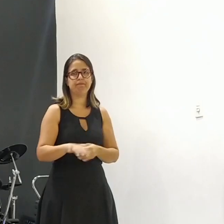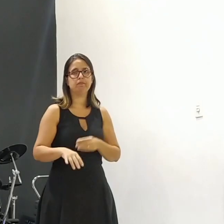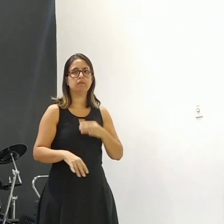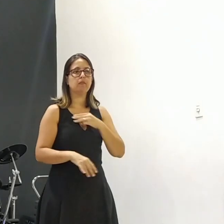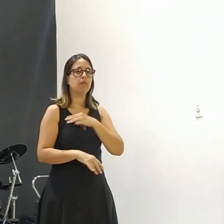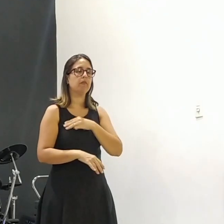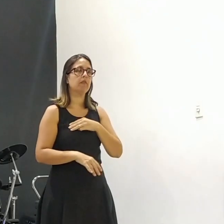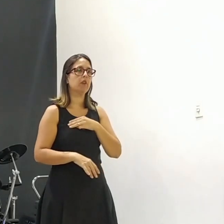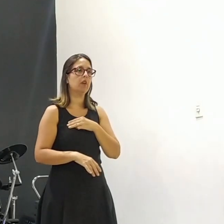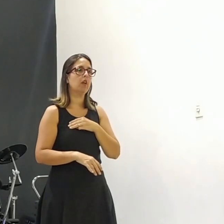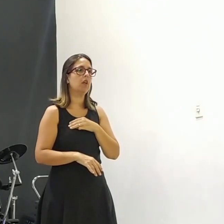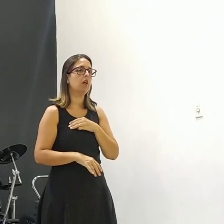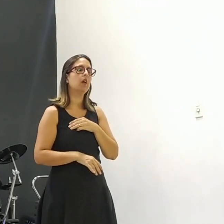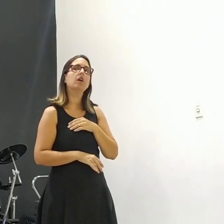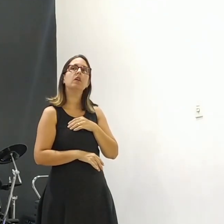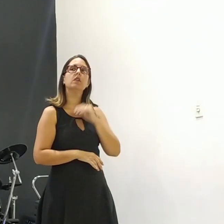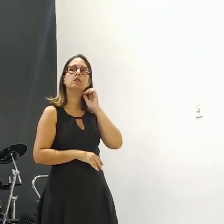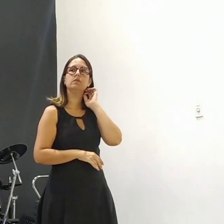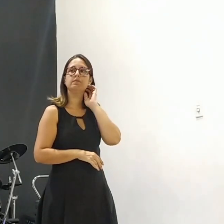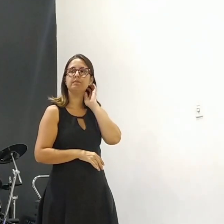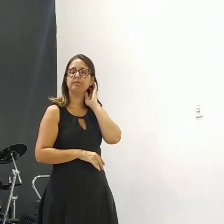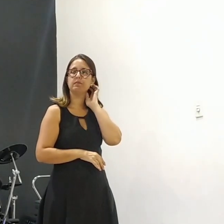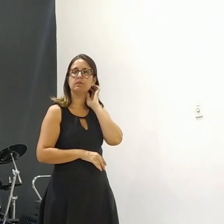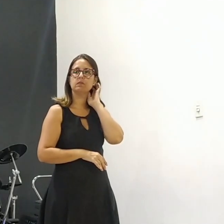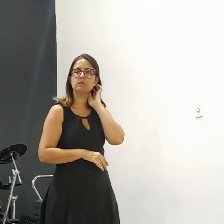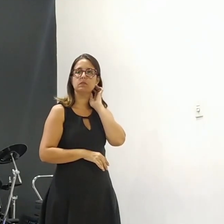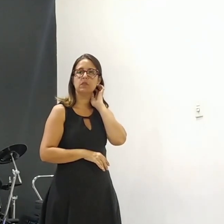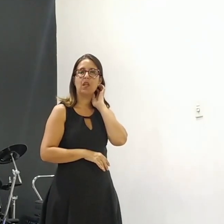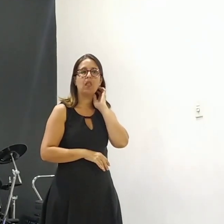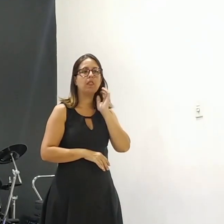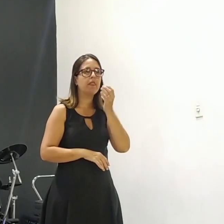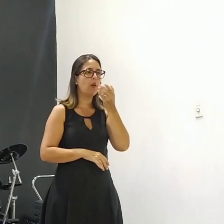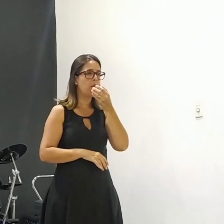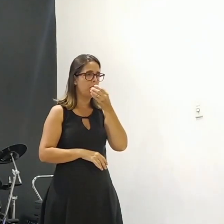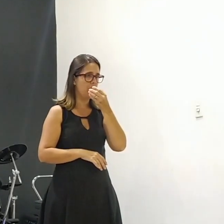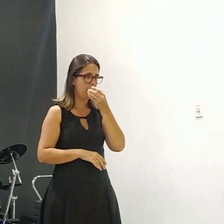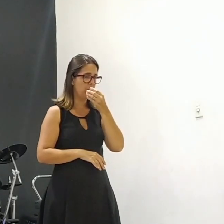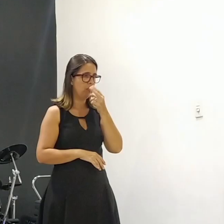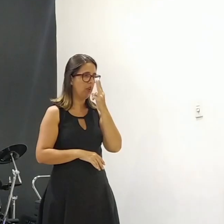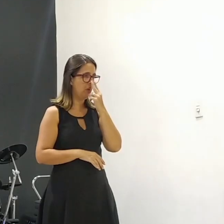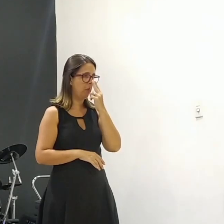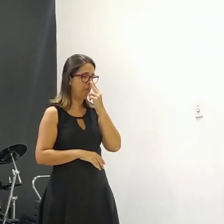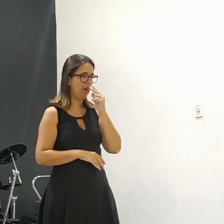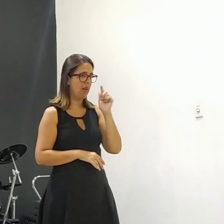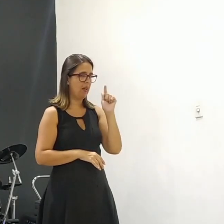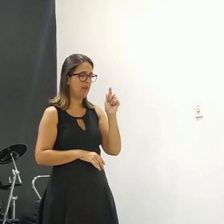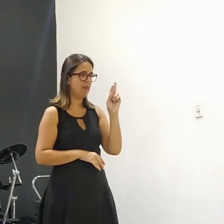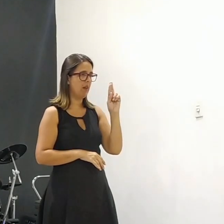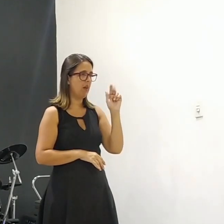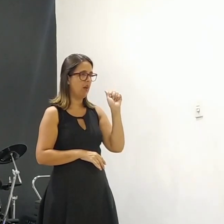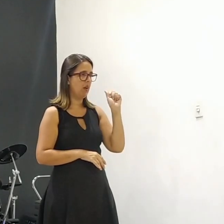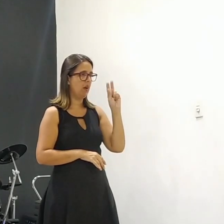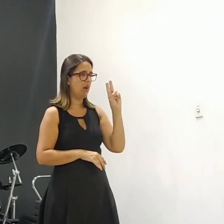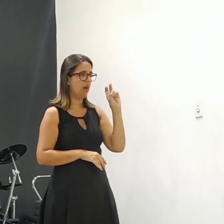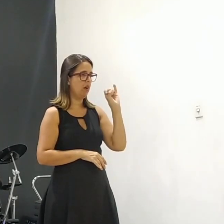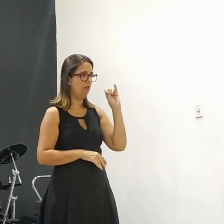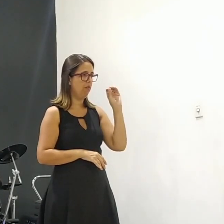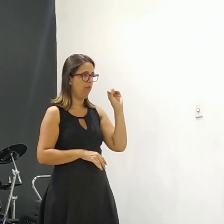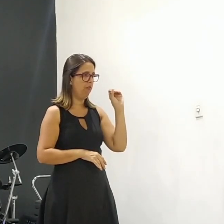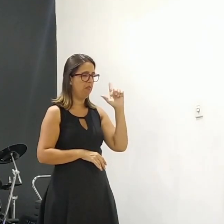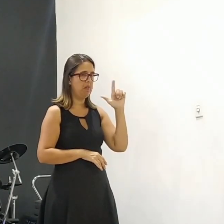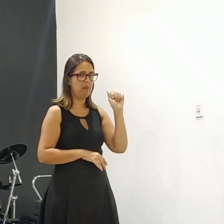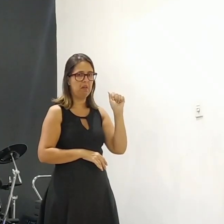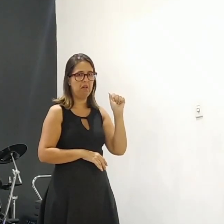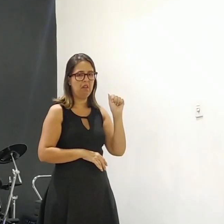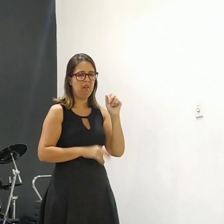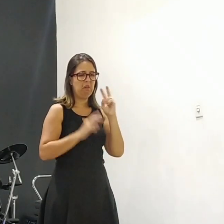Tem uma fruta que é parecida com a graviola, mas não é graviola. Tu olha assim, parece que tu abre ou